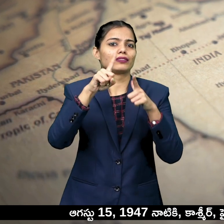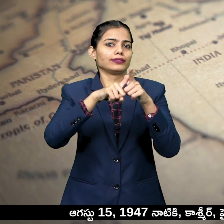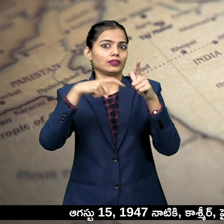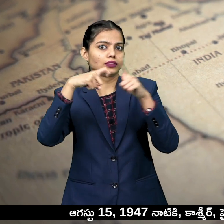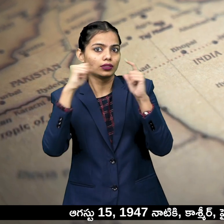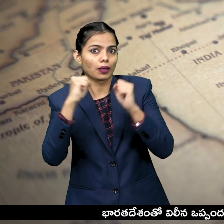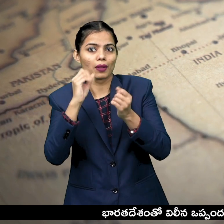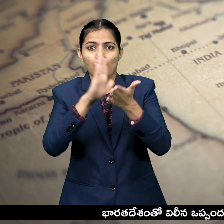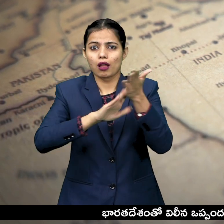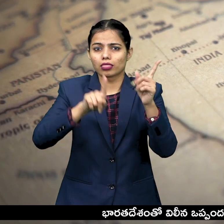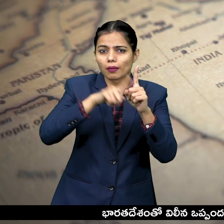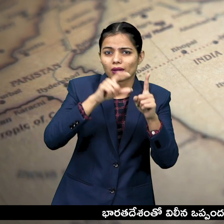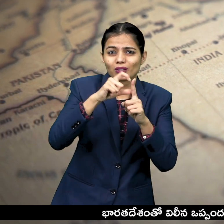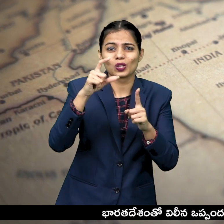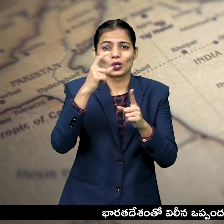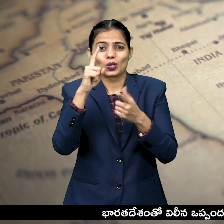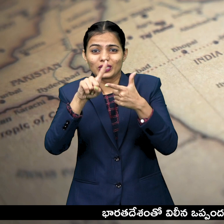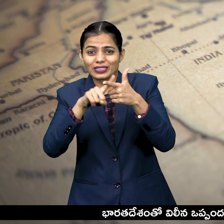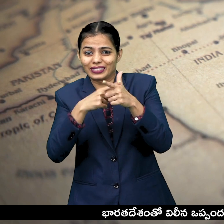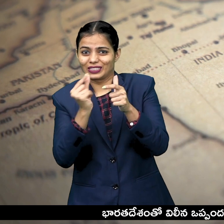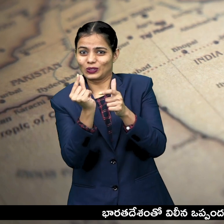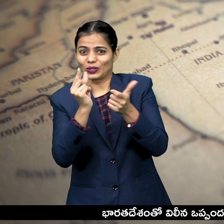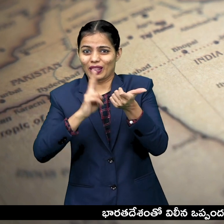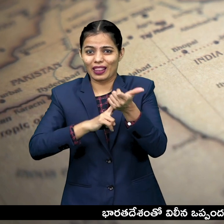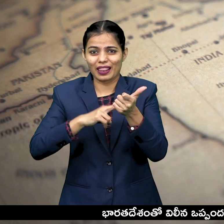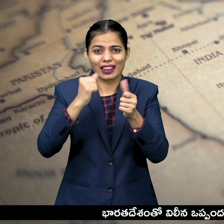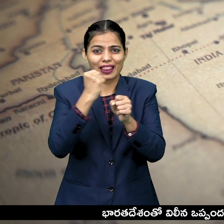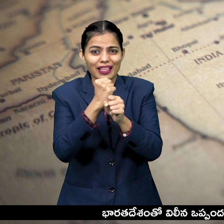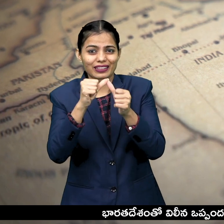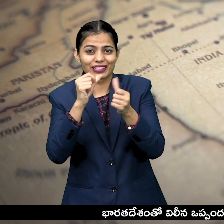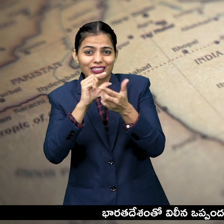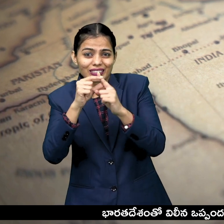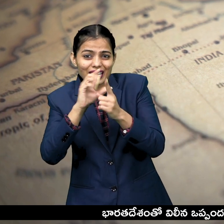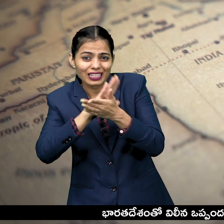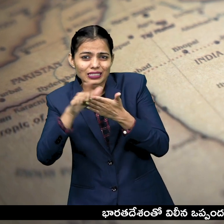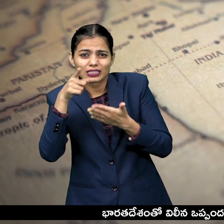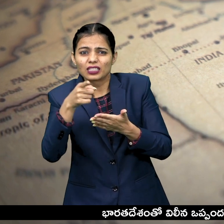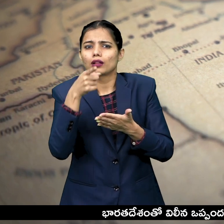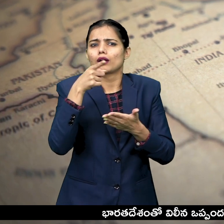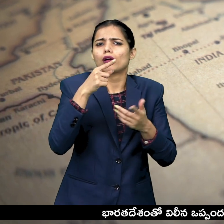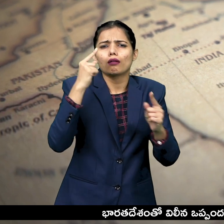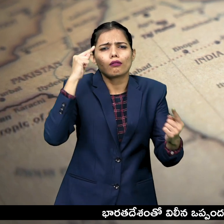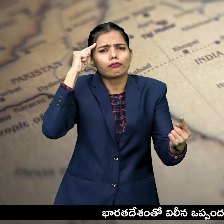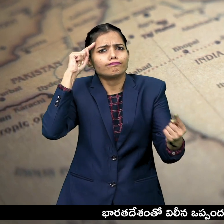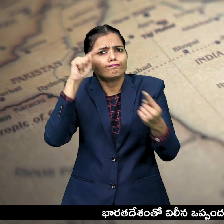రాష్ట్రాలు భారతదేశంతో విలీన ఒప్పందంపై సంతకం చేయడానికి అంగీకరించాయి.